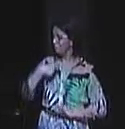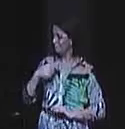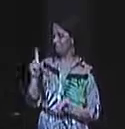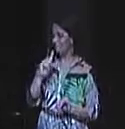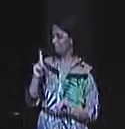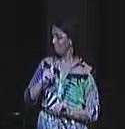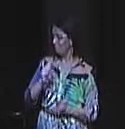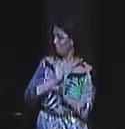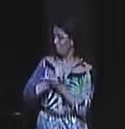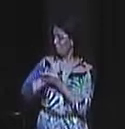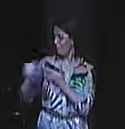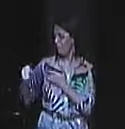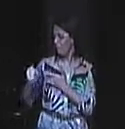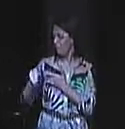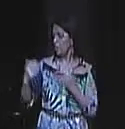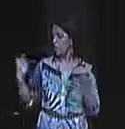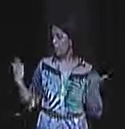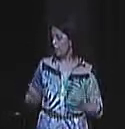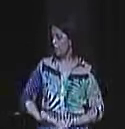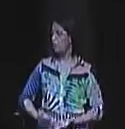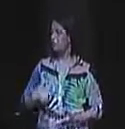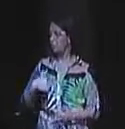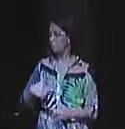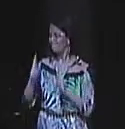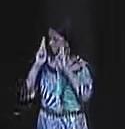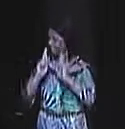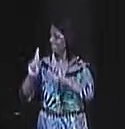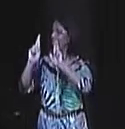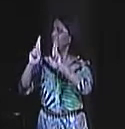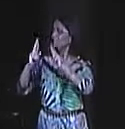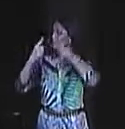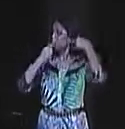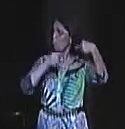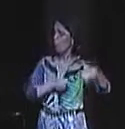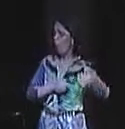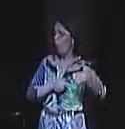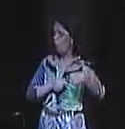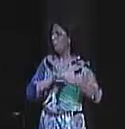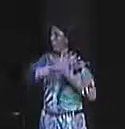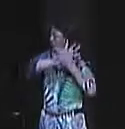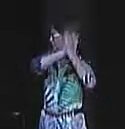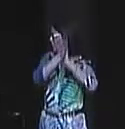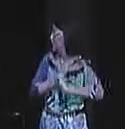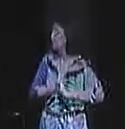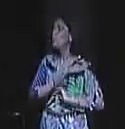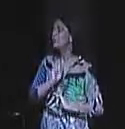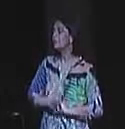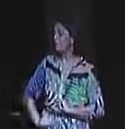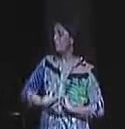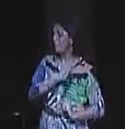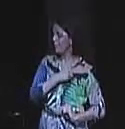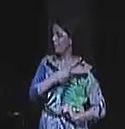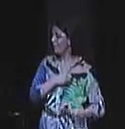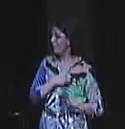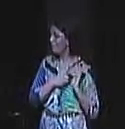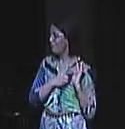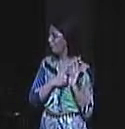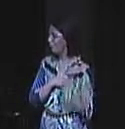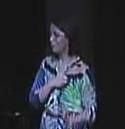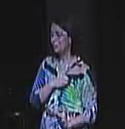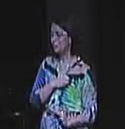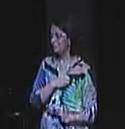vida obrigado que nós podemos ter essa esperança contra o pecado essa esperança concreta real senhor